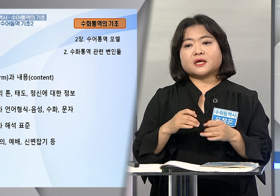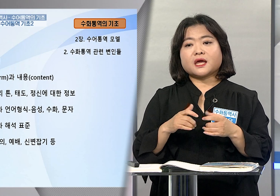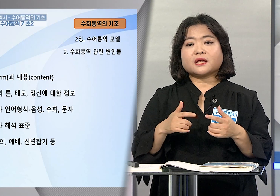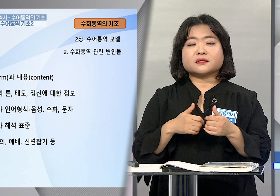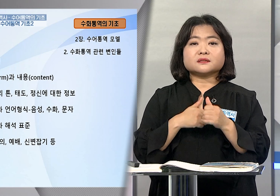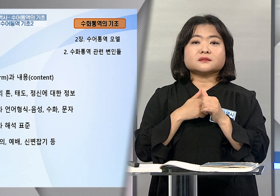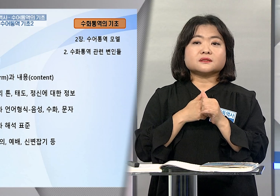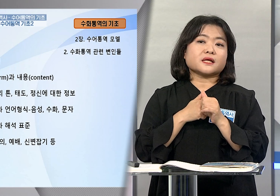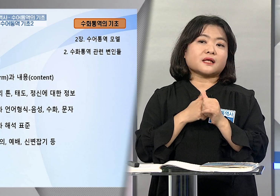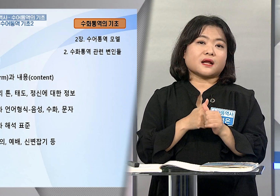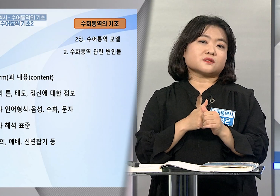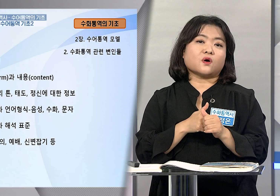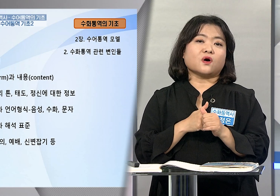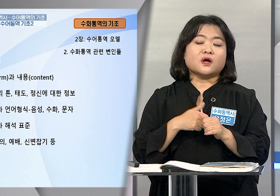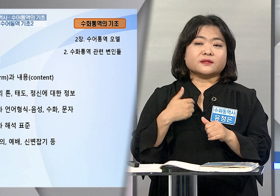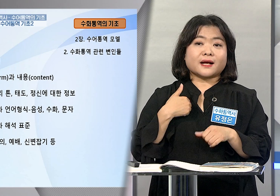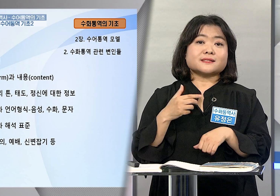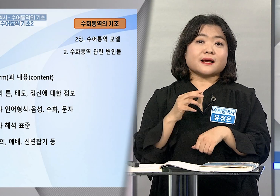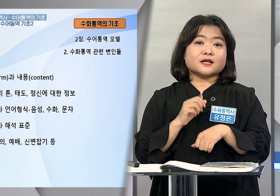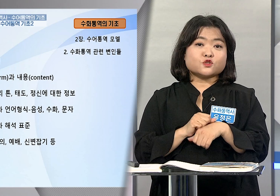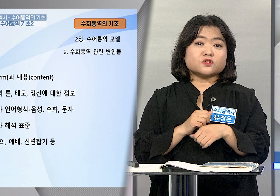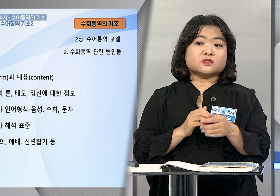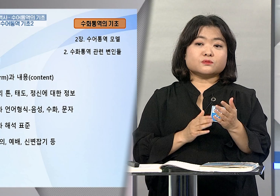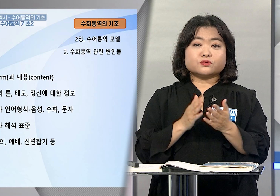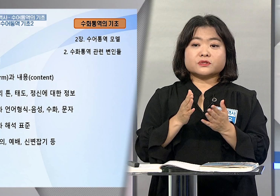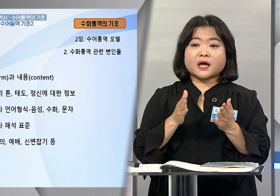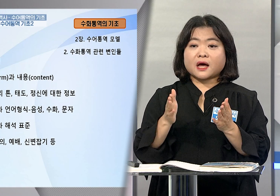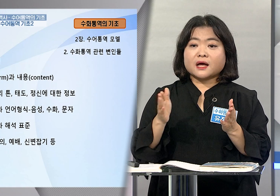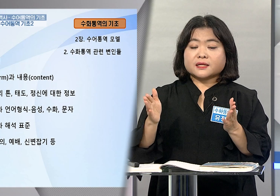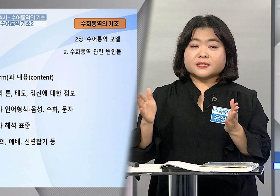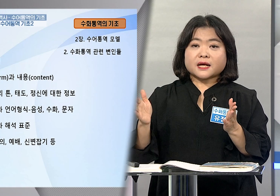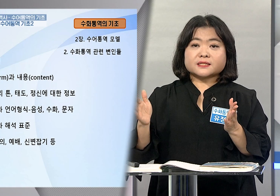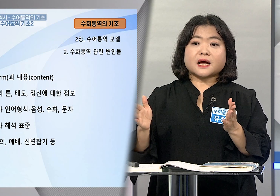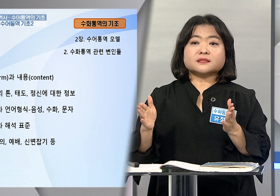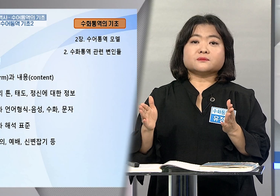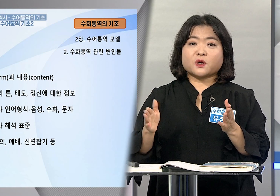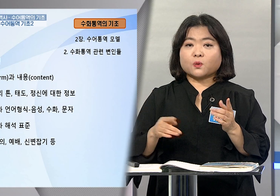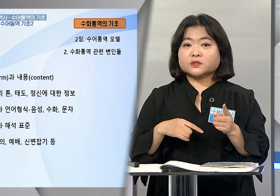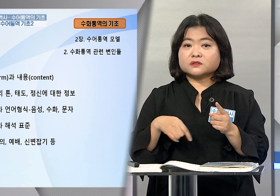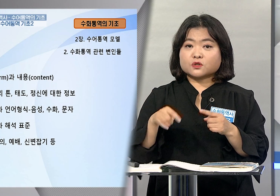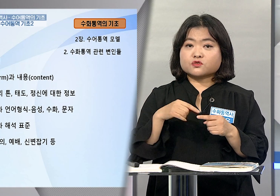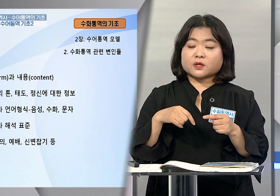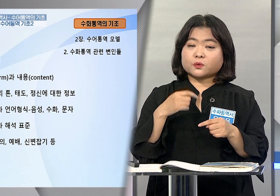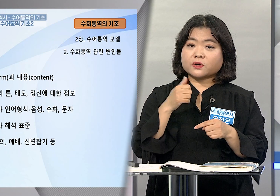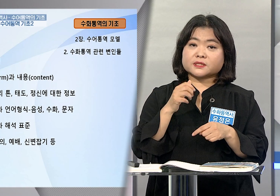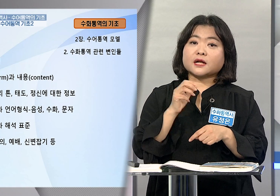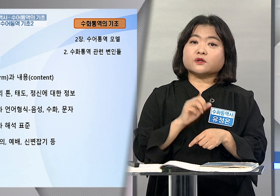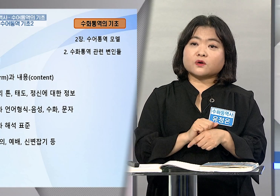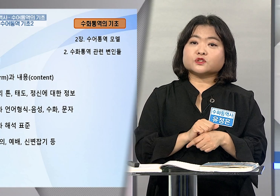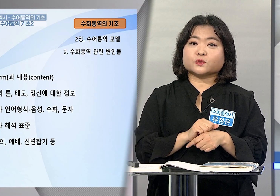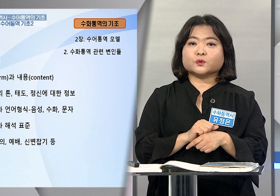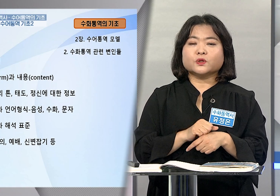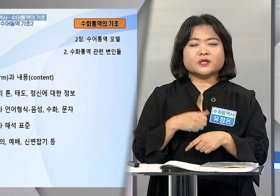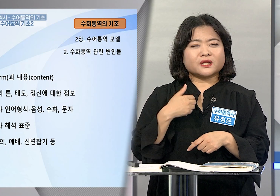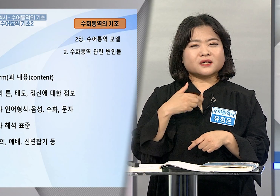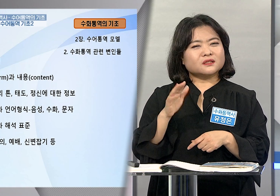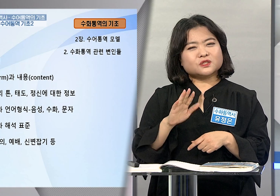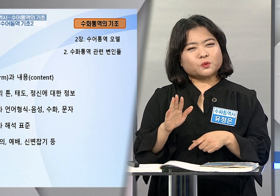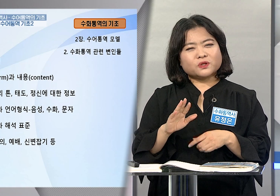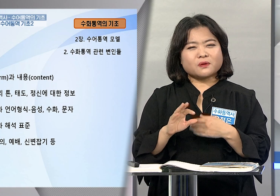잡기인지 등등에 따라서 내가 잘할 수 있는 분야 이야기 장르면 훨씬 더 수화 통역이 잘 될 것이고 내가 그렇지 못하면